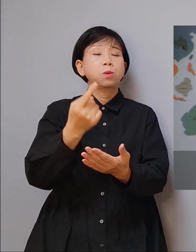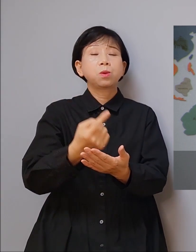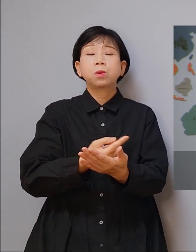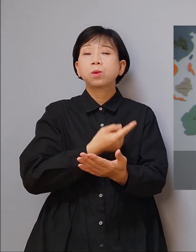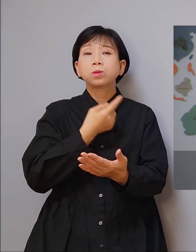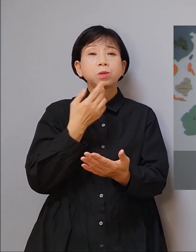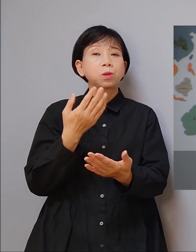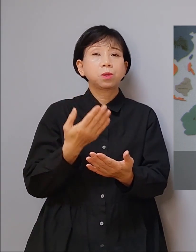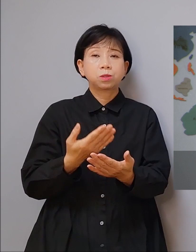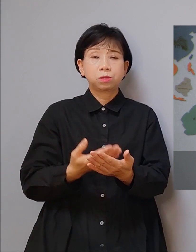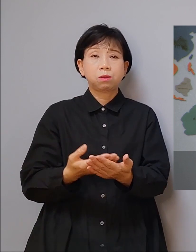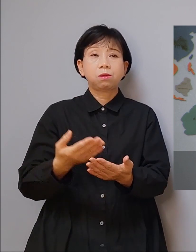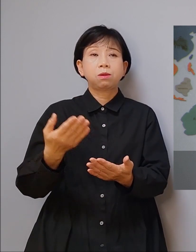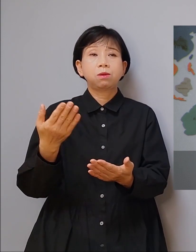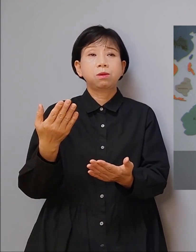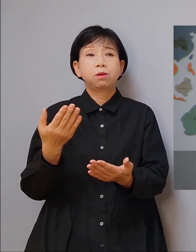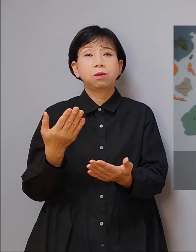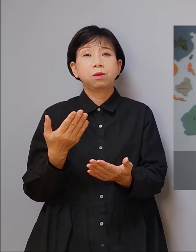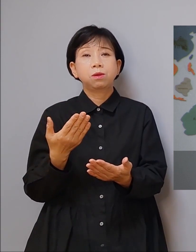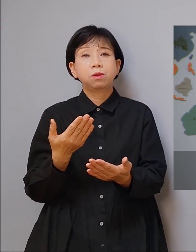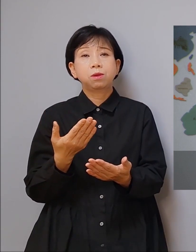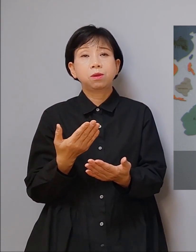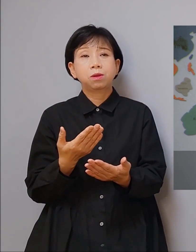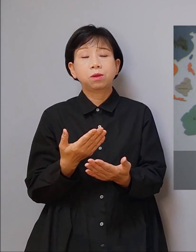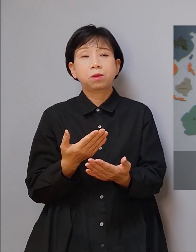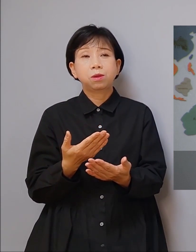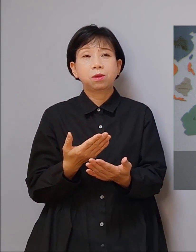이곳에 오소서.